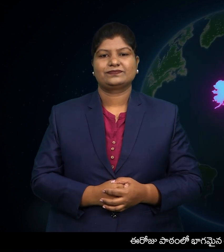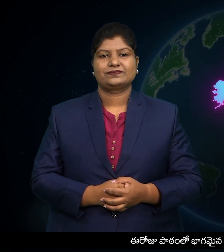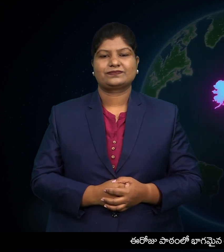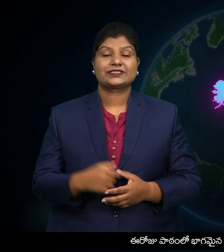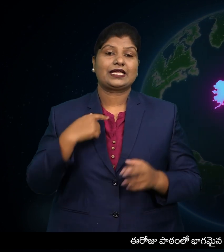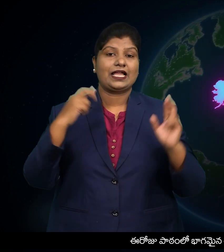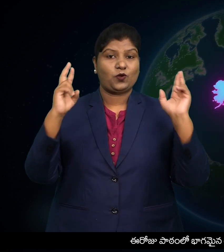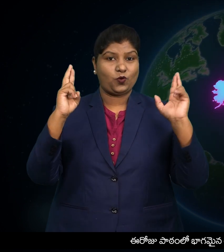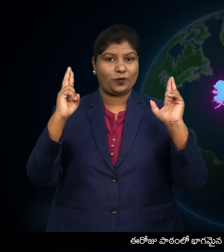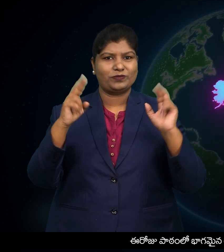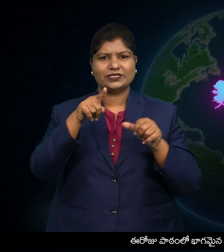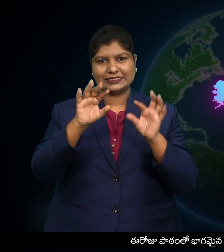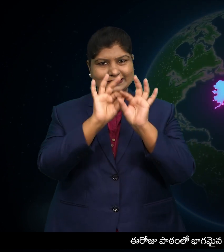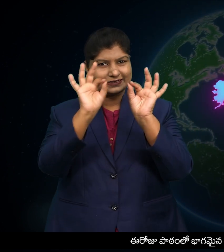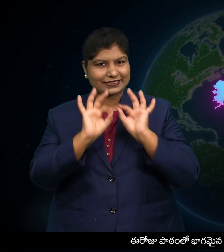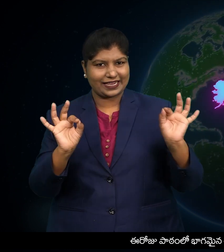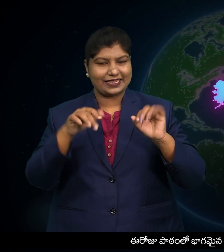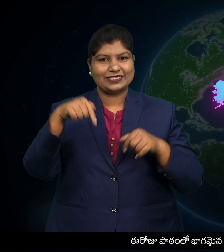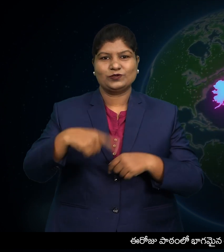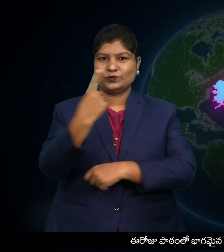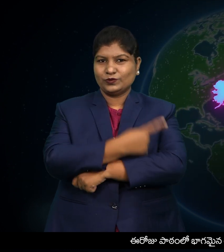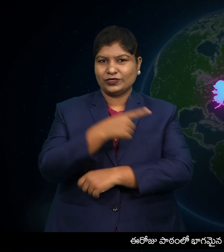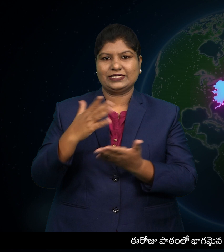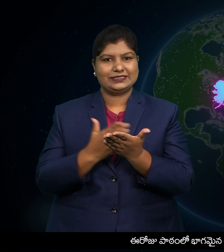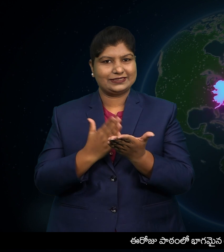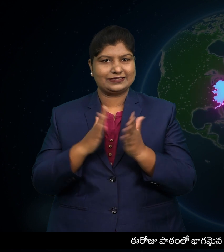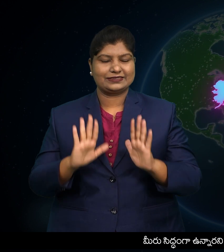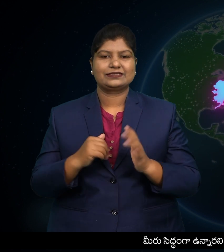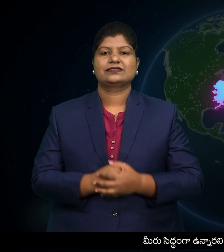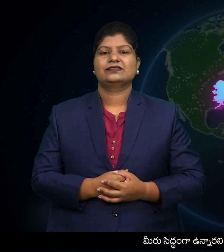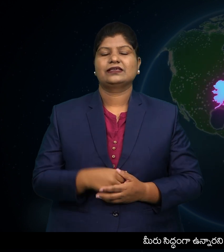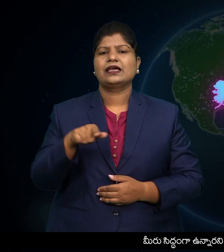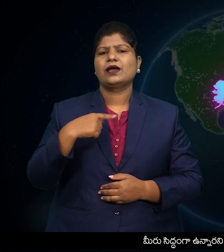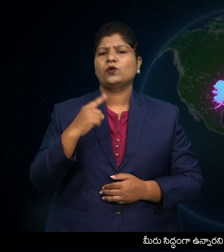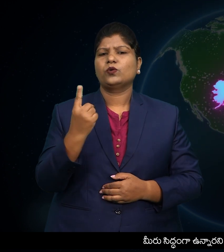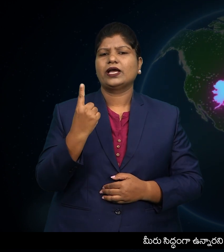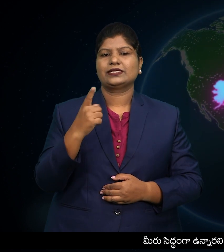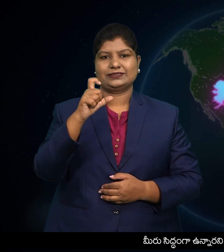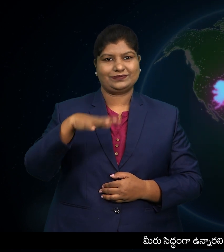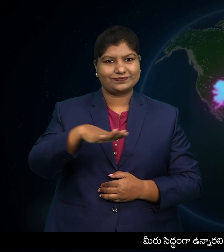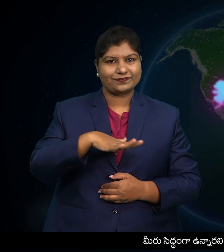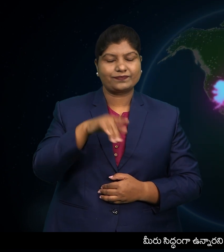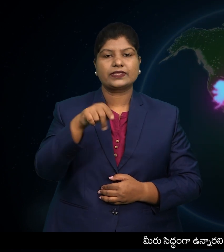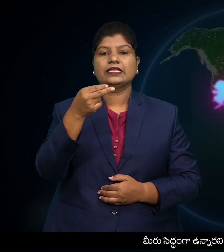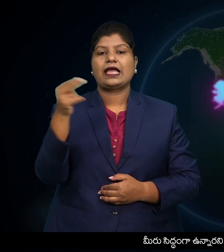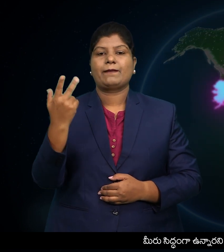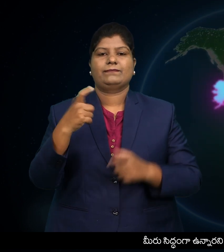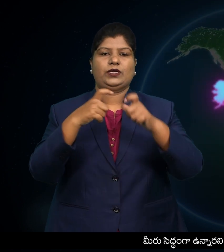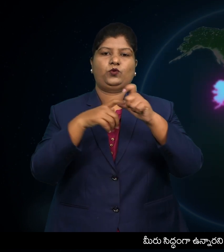ఈరోజు పాఠంలో భాగమైన యూరప్ ఖండం గురించి నేర్చుకోవడానికి మీరు సిద్ధంగా ఉన్నారని నేను భావిస్తున్నాను